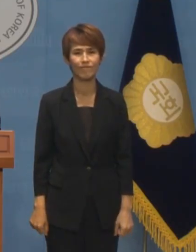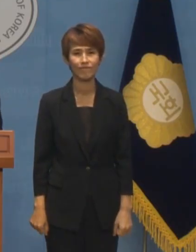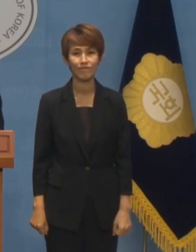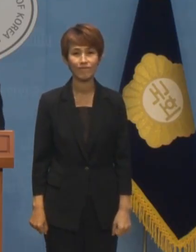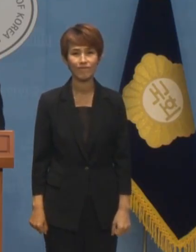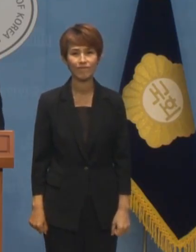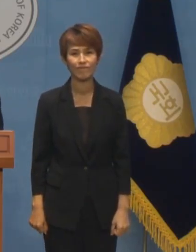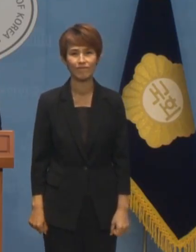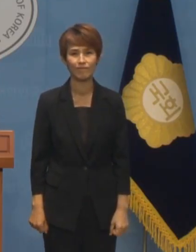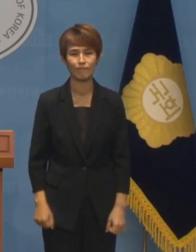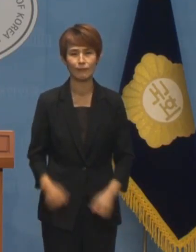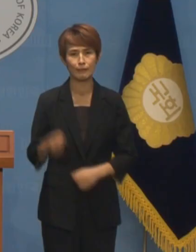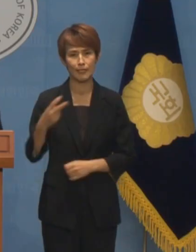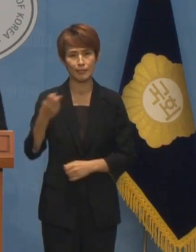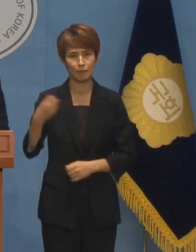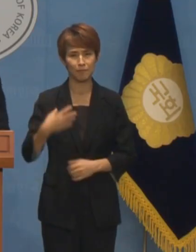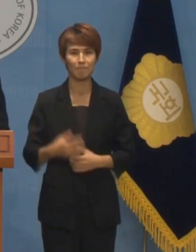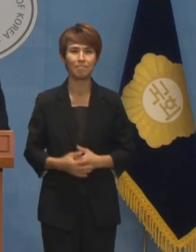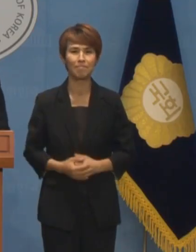처음부터 할까요?